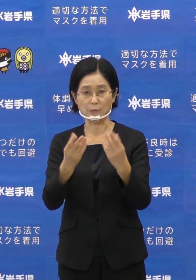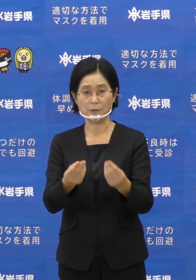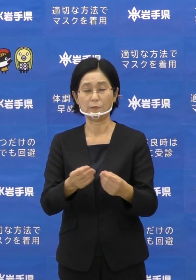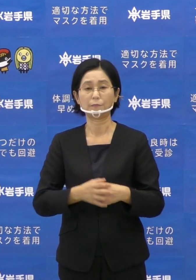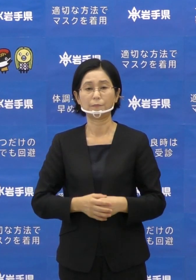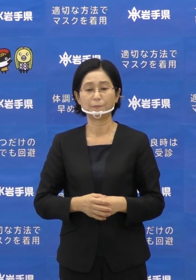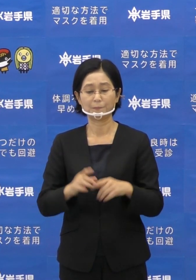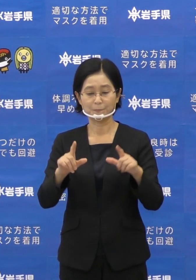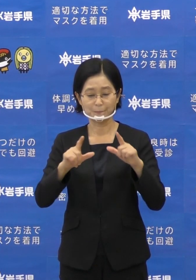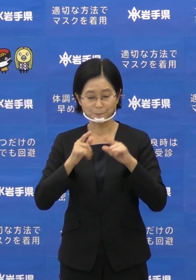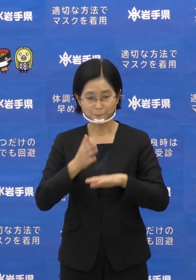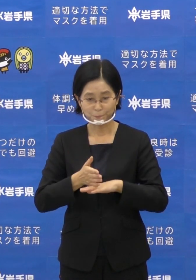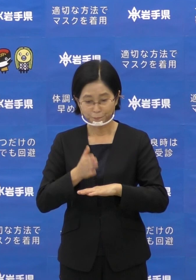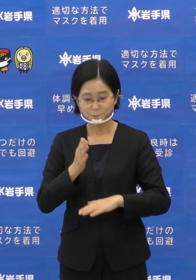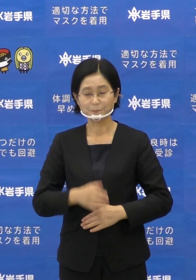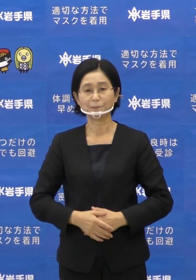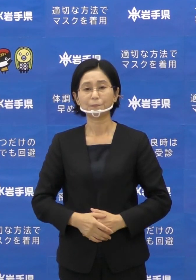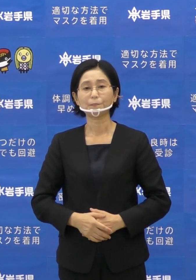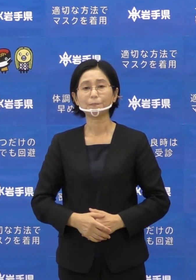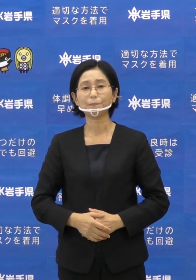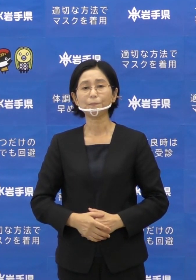わかりました、ありがとうございます。